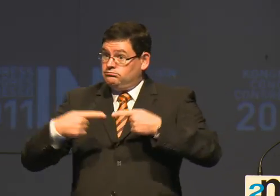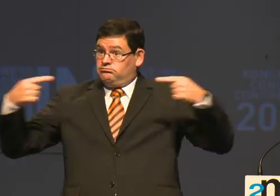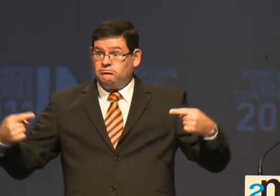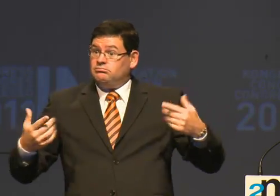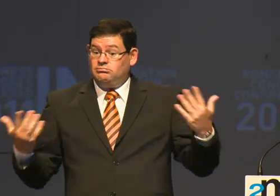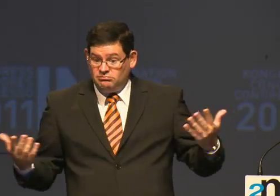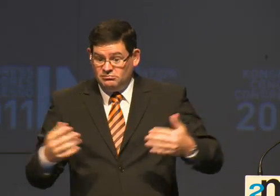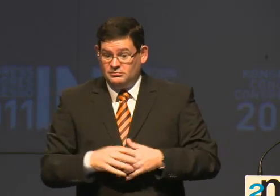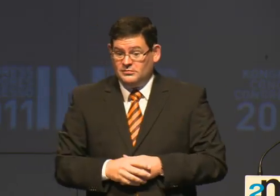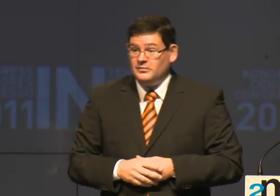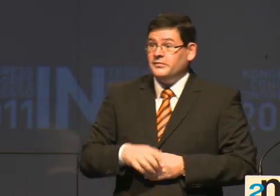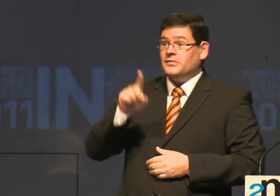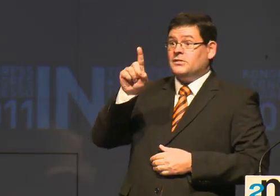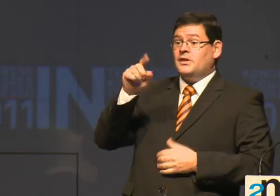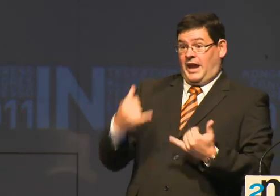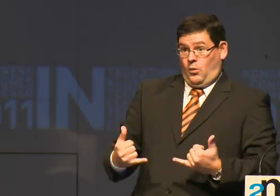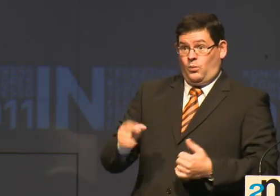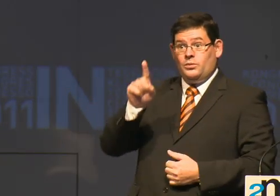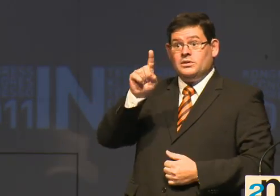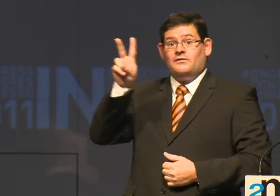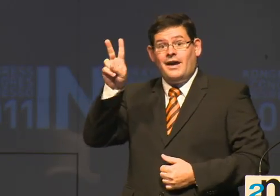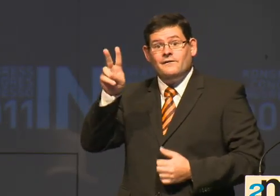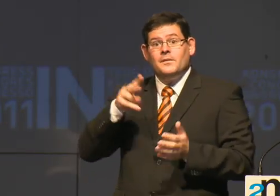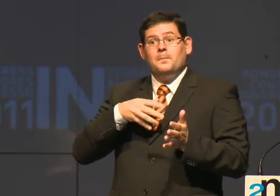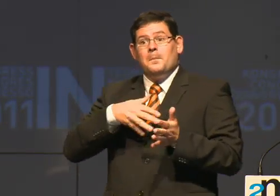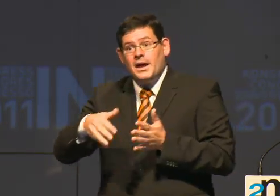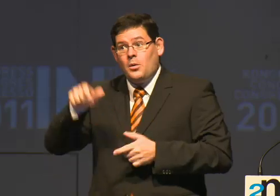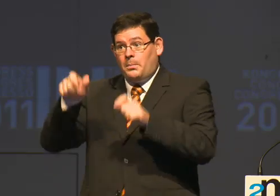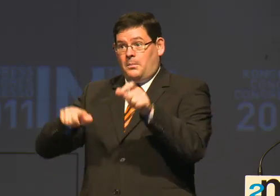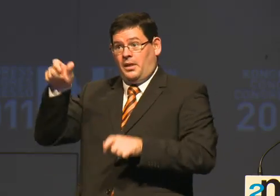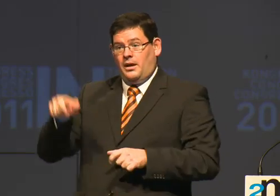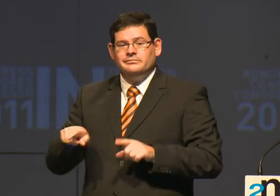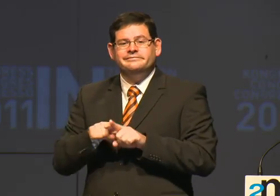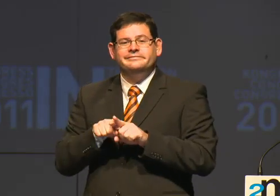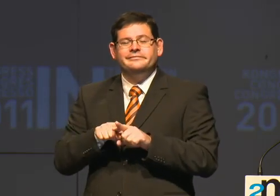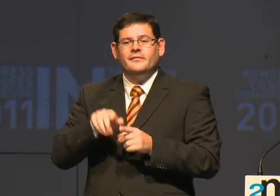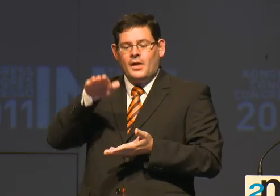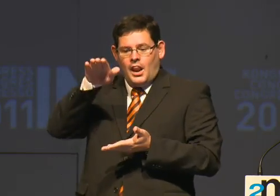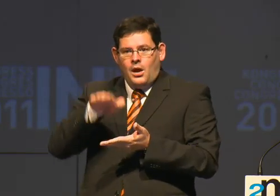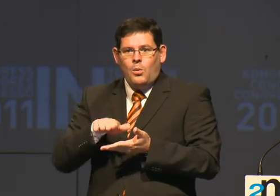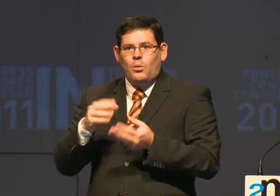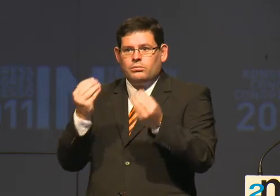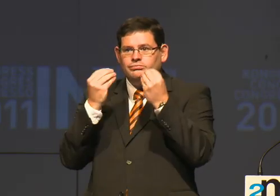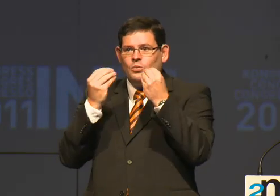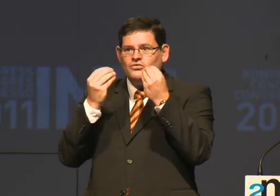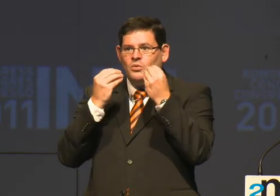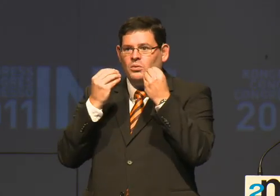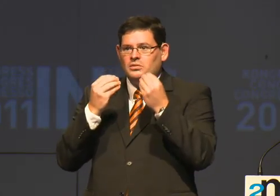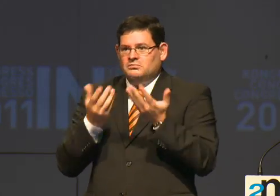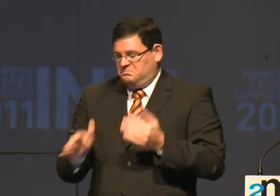Pour l'instant, il y a trop de personnes qui ne sont pas diplômées. Donc on veut vraiment augmenter ce taux-là. On veut 12 millions